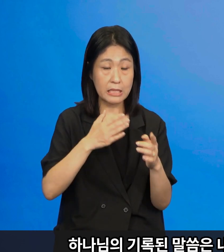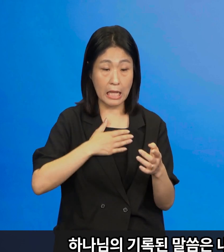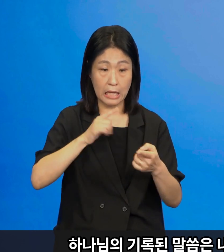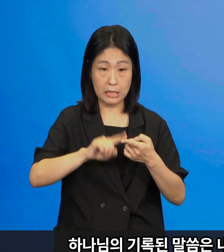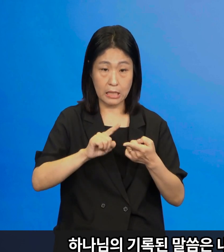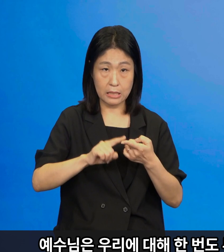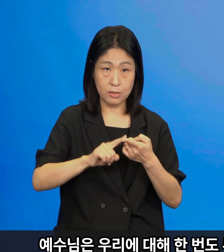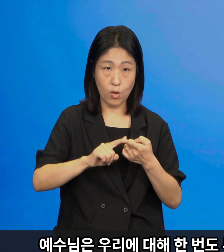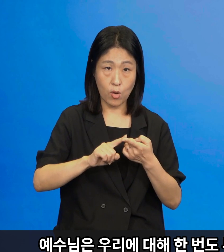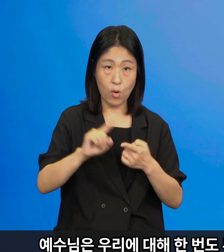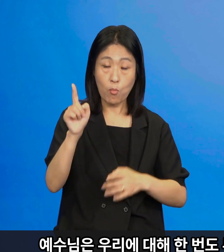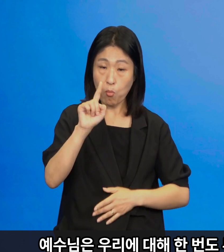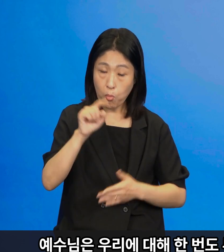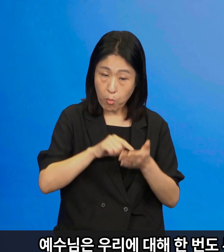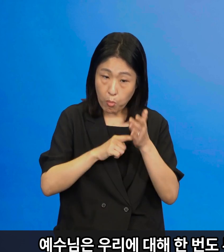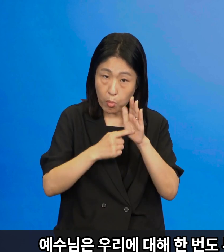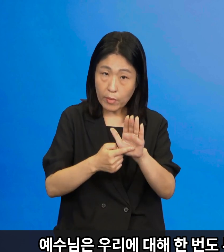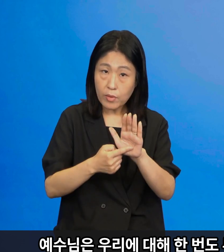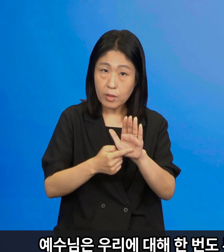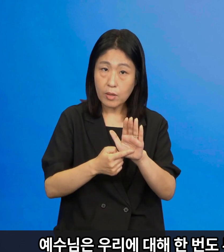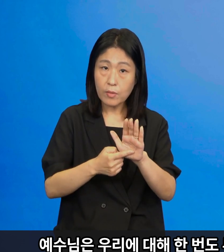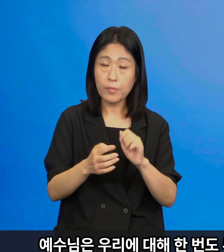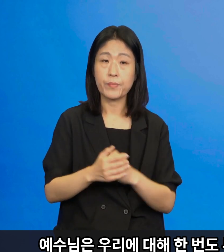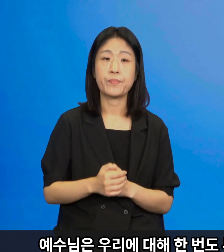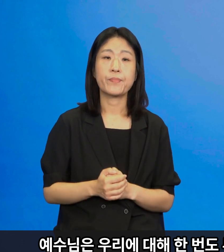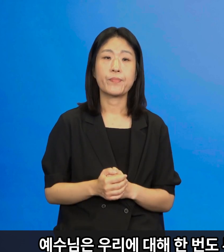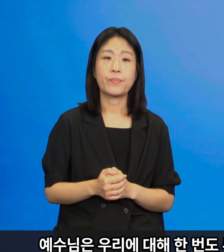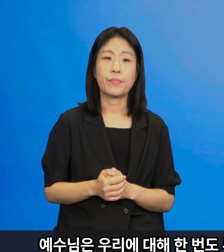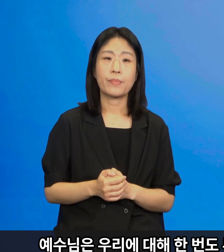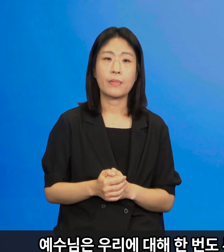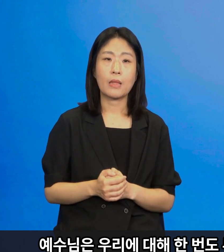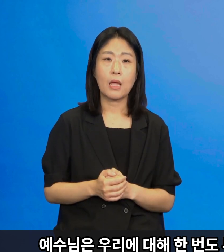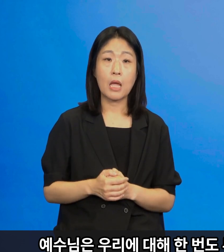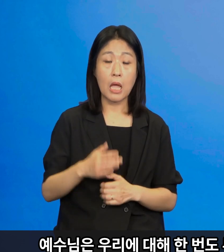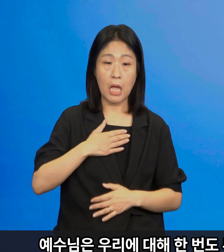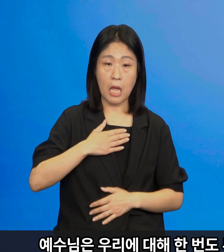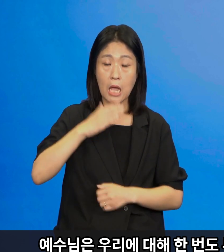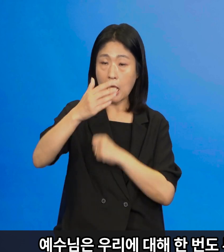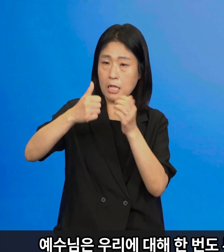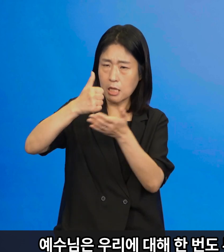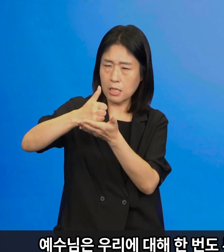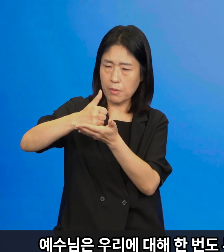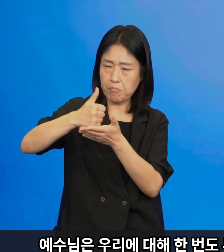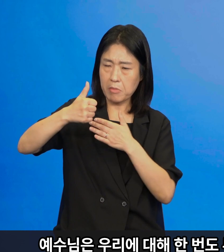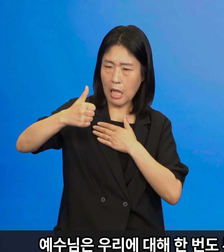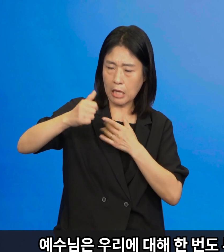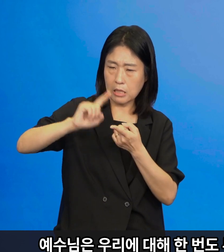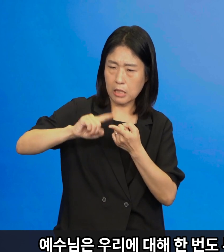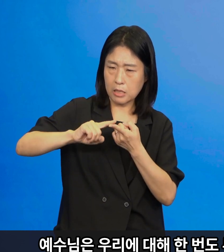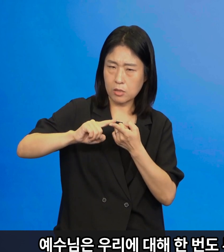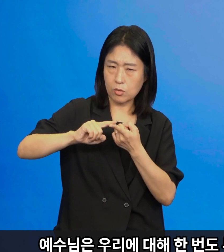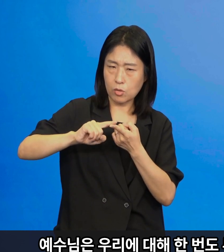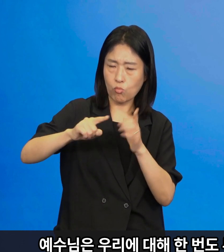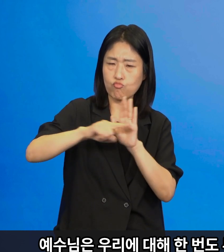더욱 알아갈수록 예수님은 우리에 대해 한 번도 부정적으로 말씀하신 적이 없으셔요.